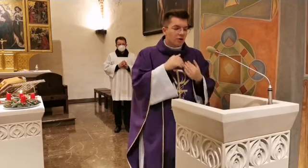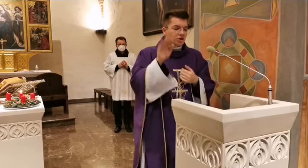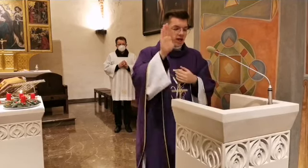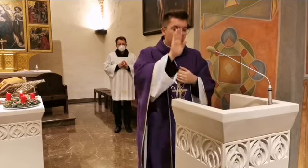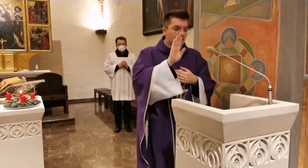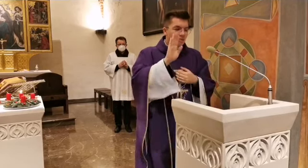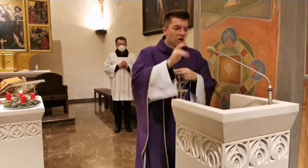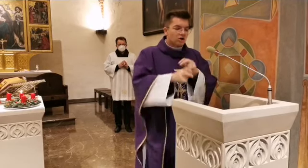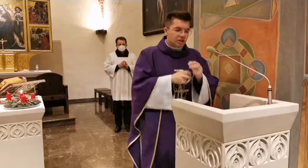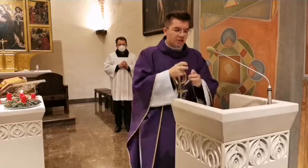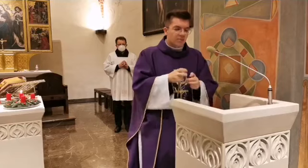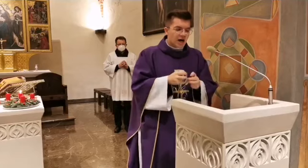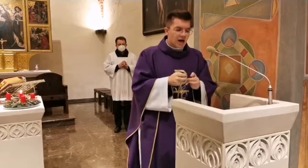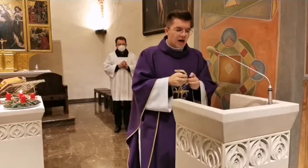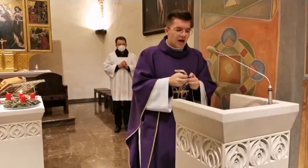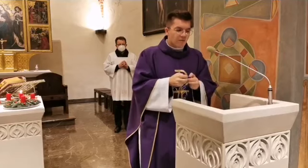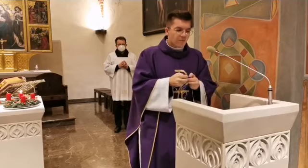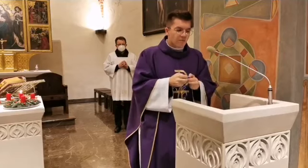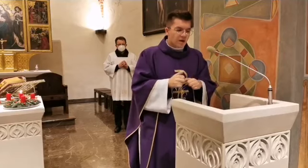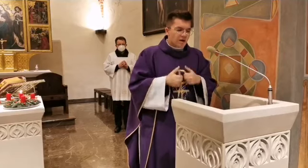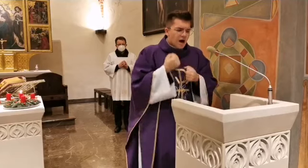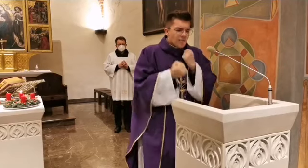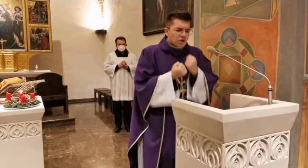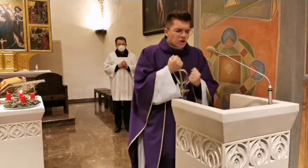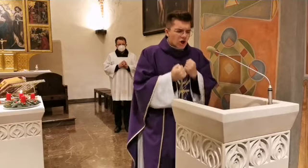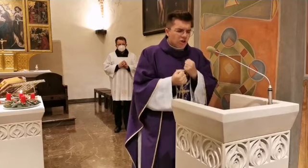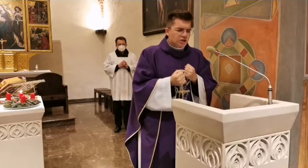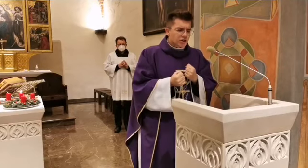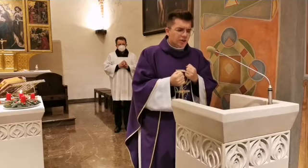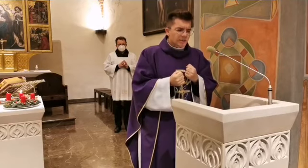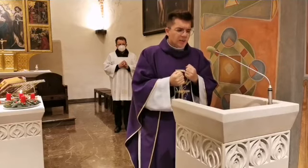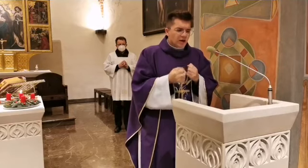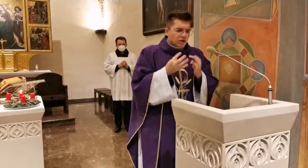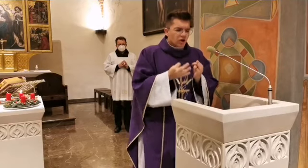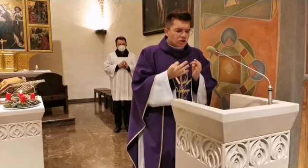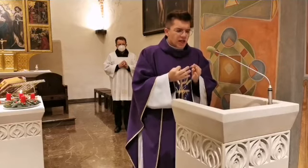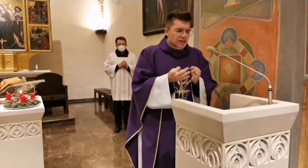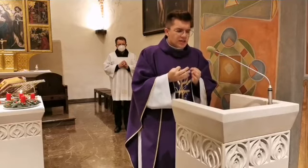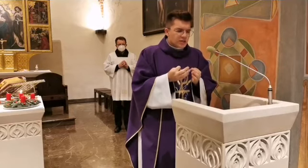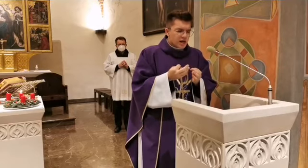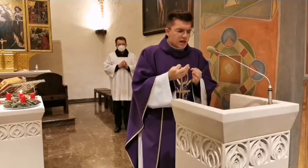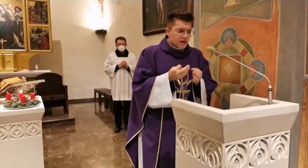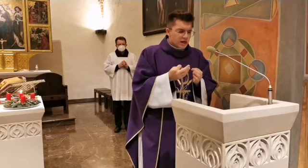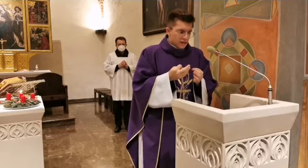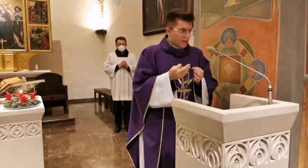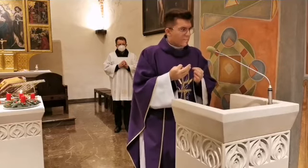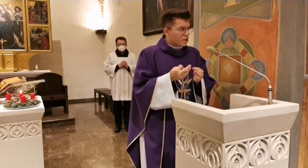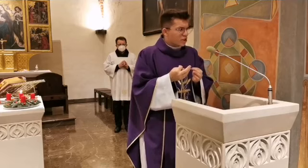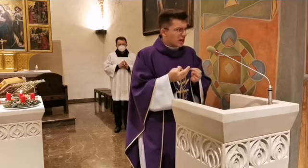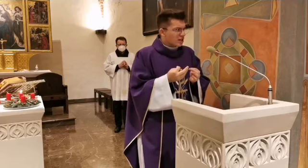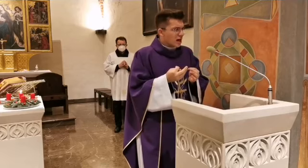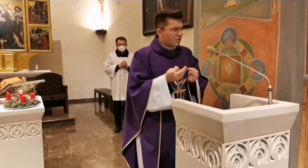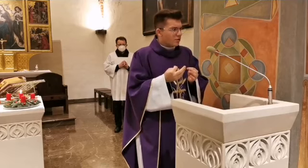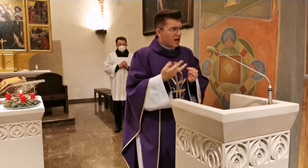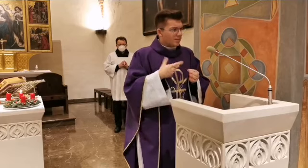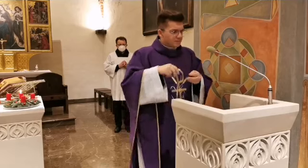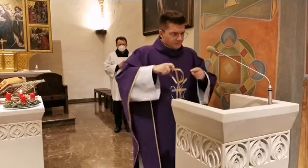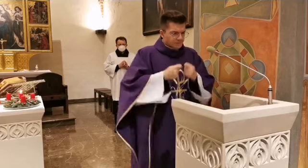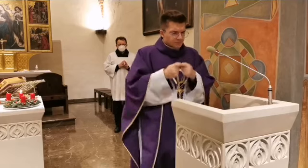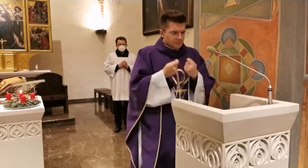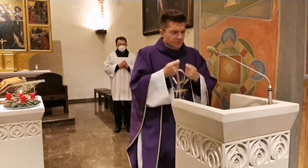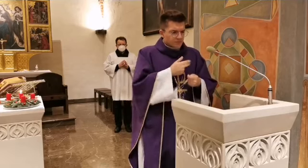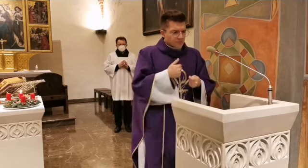Wszechmogący i miłosierny Boże, spraw, aby troski doczesne nie przeszkadzały